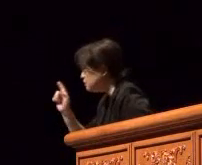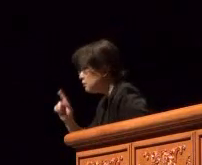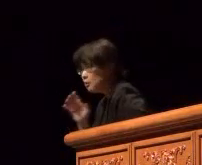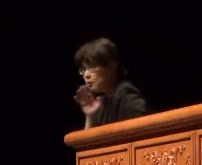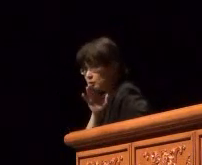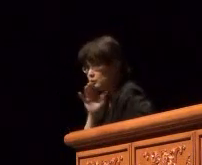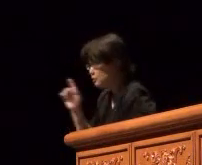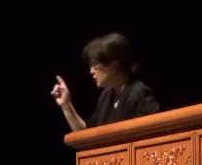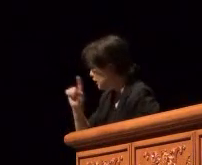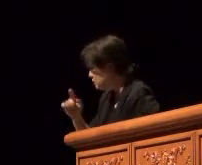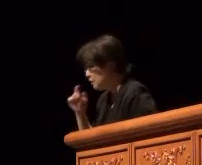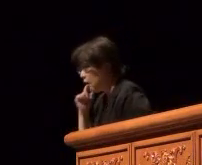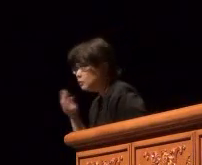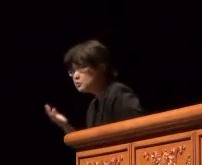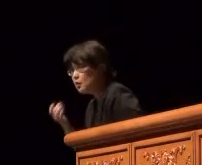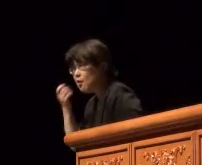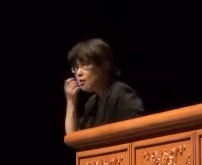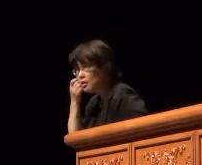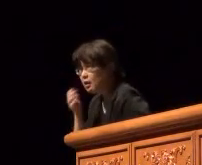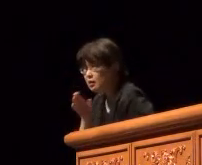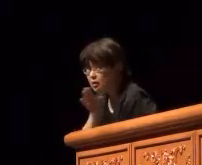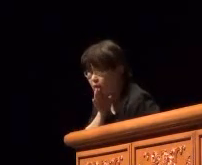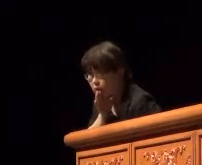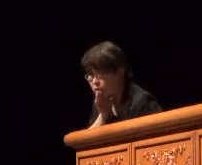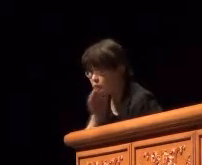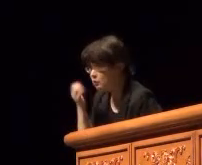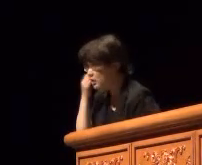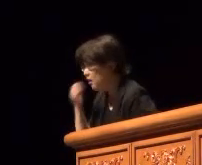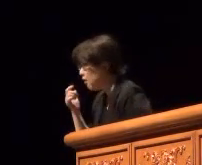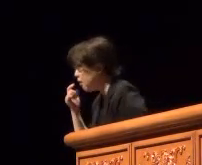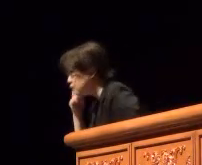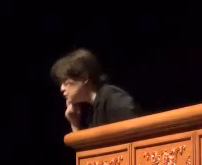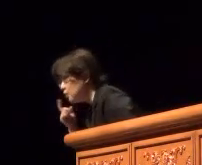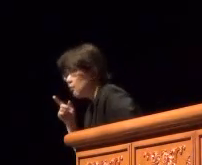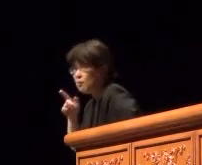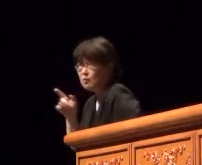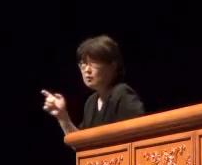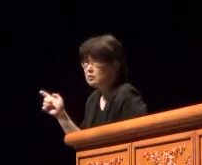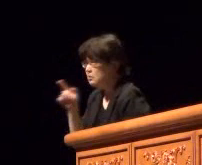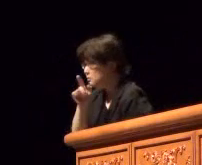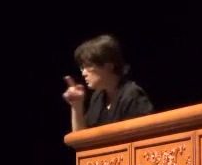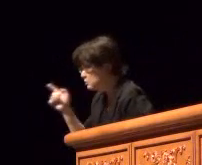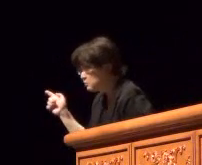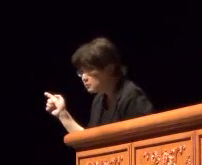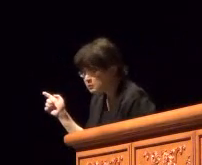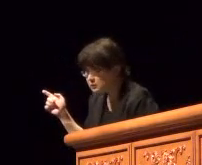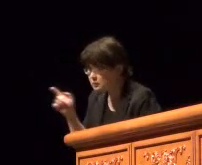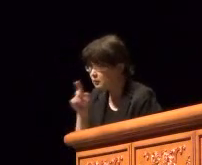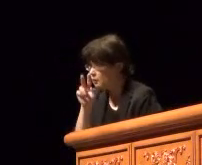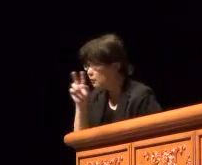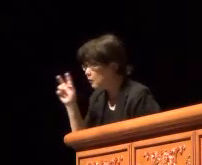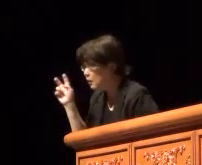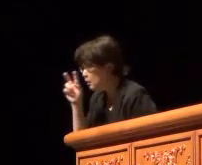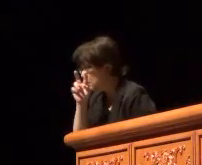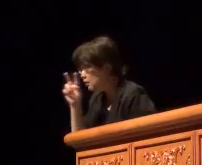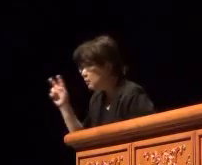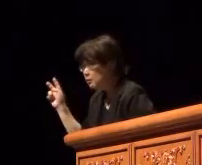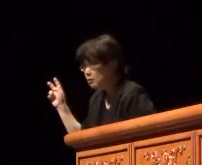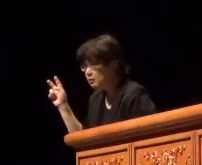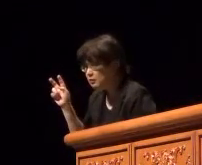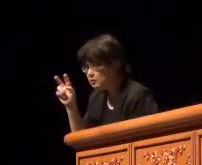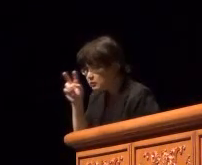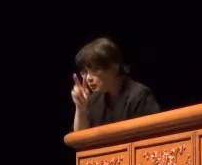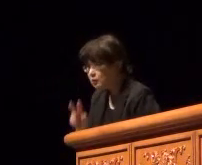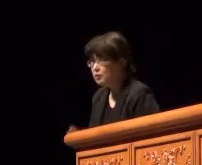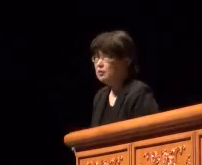か、誰が本当で誰が嘘か、これはグレーゾーンを考えられる